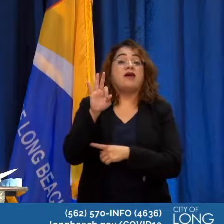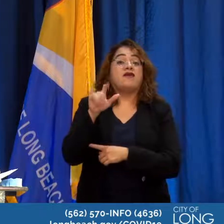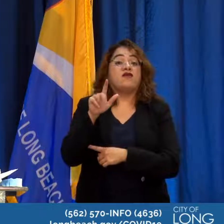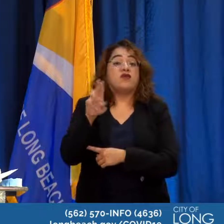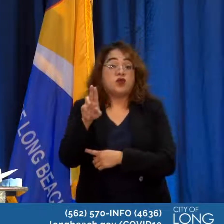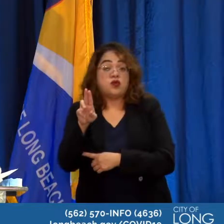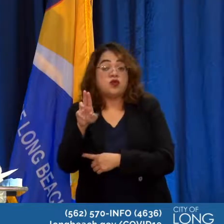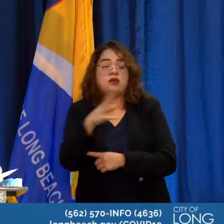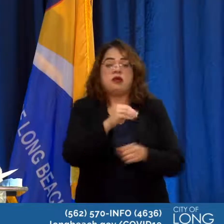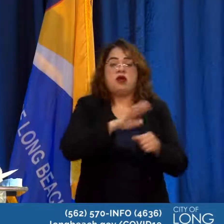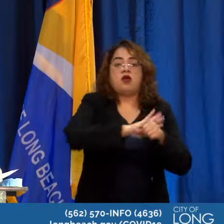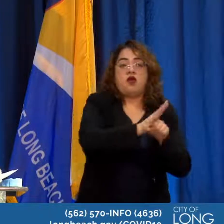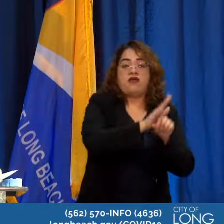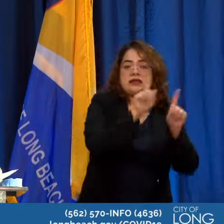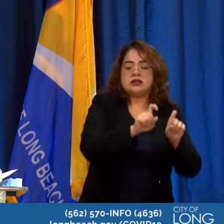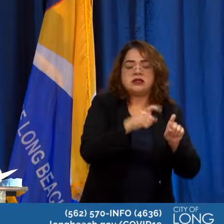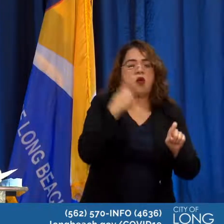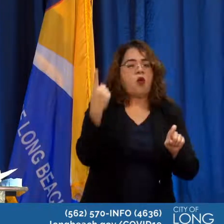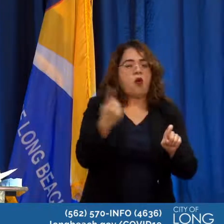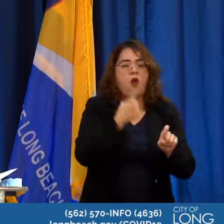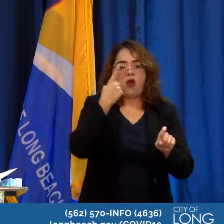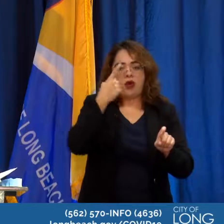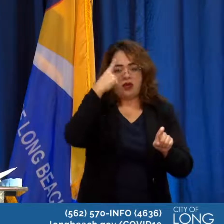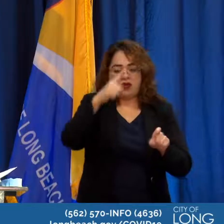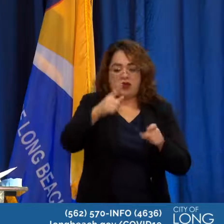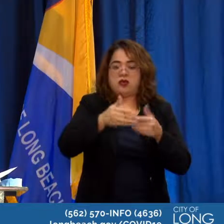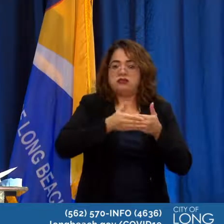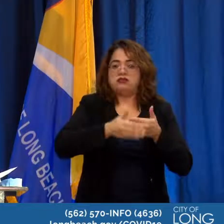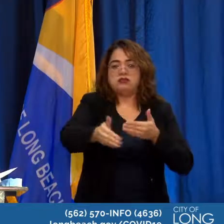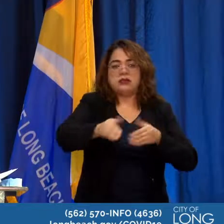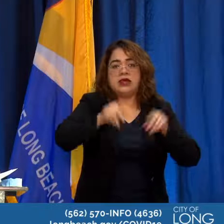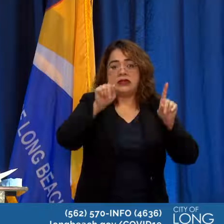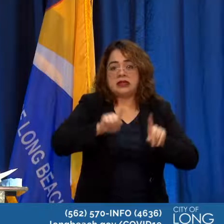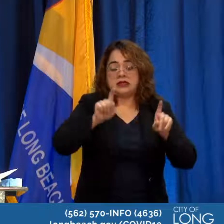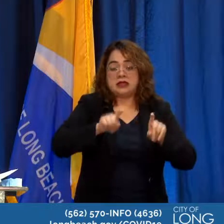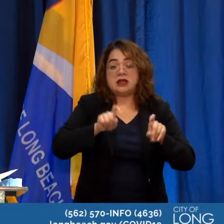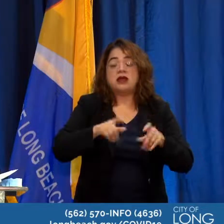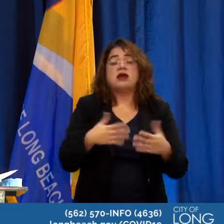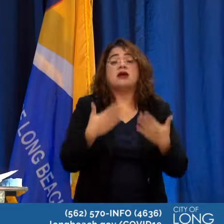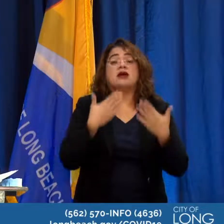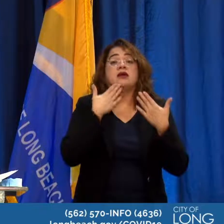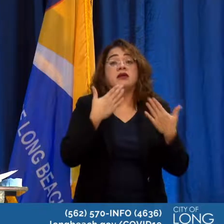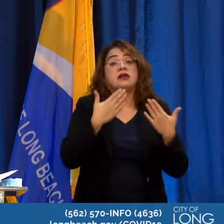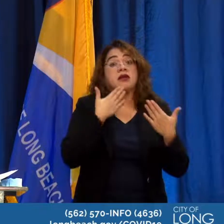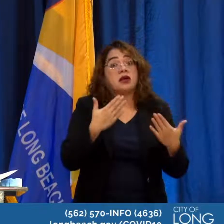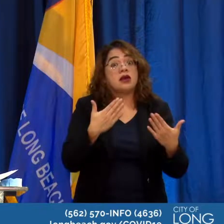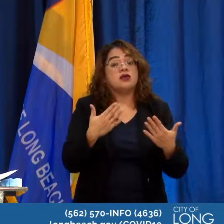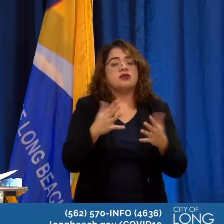acompañarnos. Esto es todo por hoy. We thank you for joining us. That is all for today.